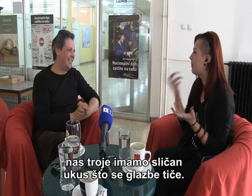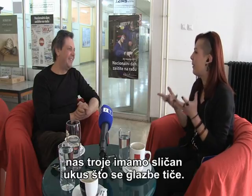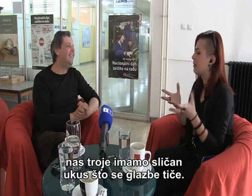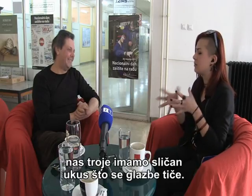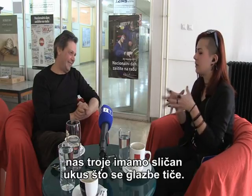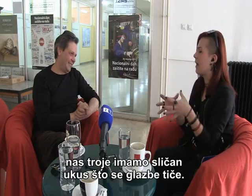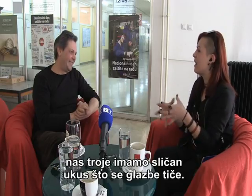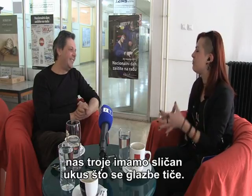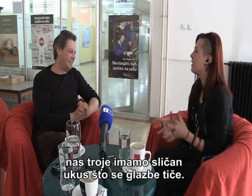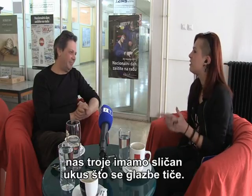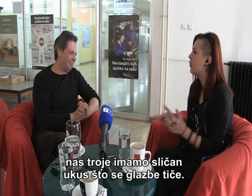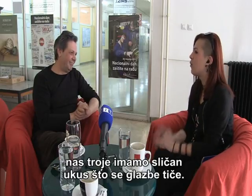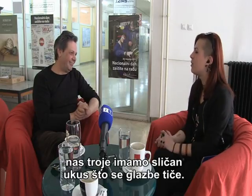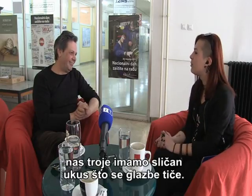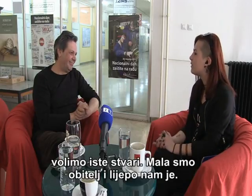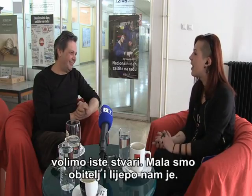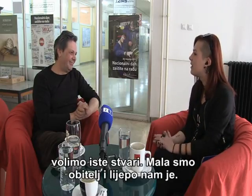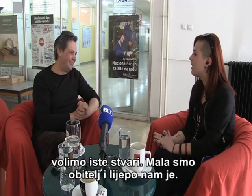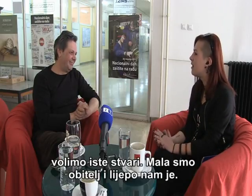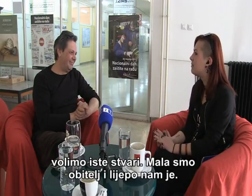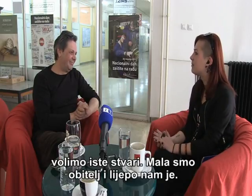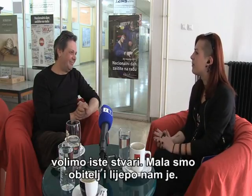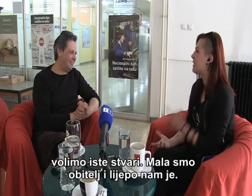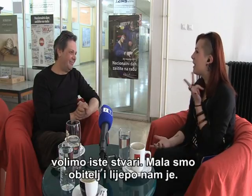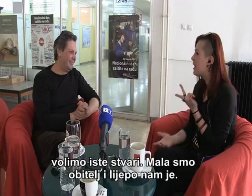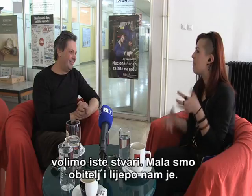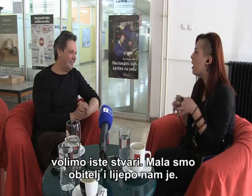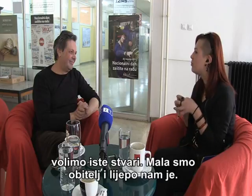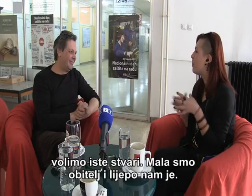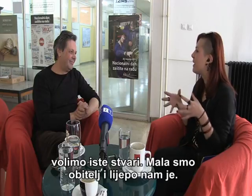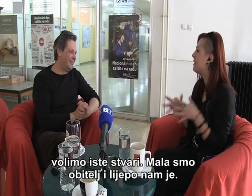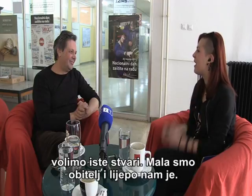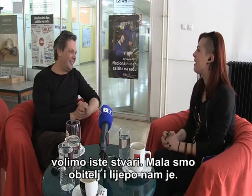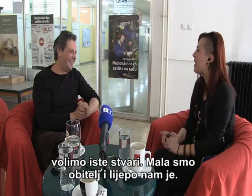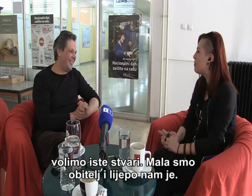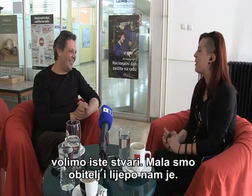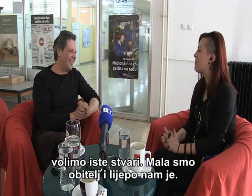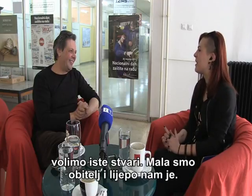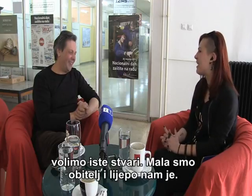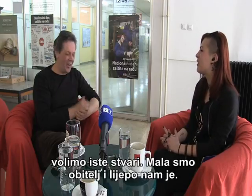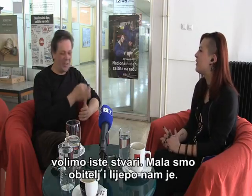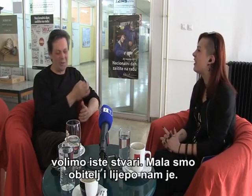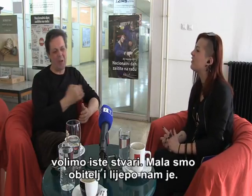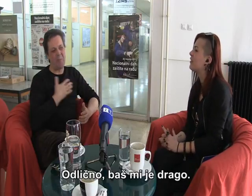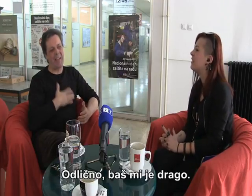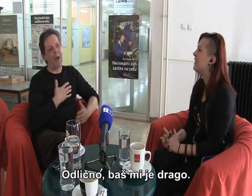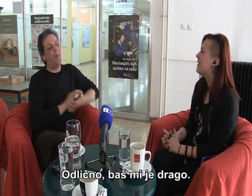tupa, te glazbe, isto volimo, pa i da. Znaš ti, te imala smo pite i lijepo nam je da. Odlično, baš mi je drago.